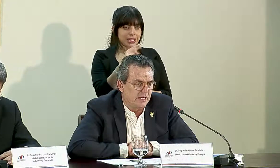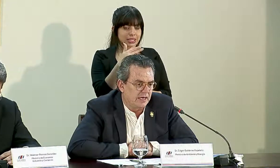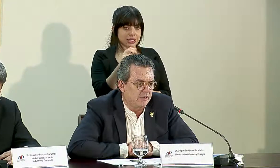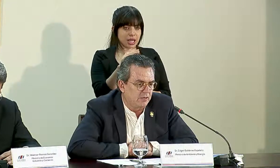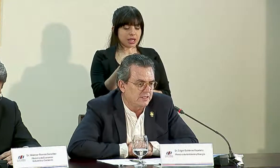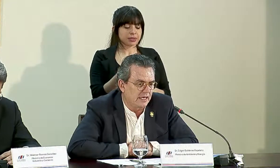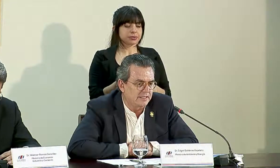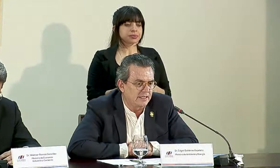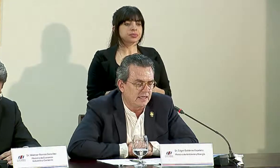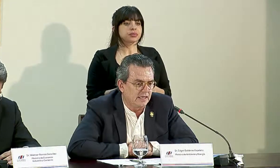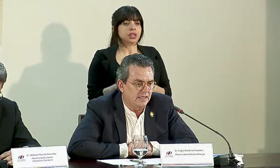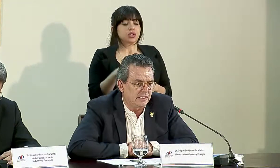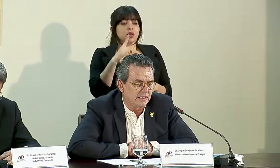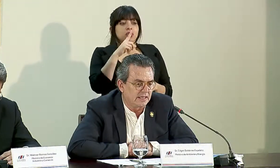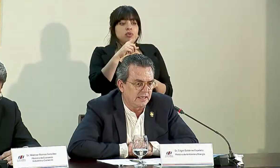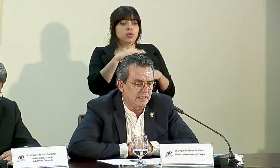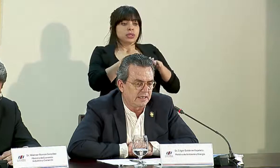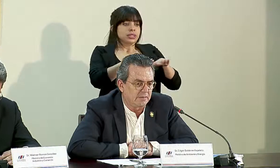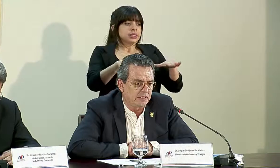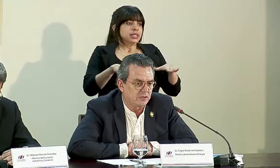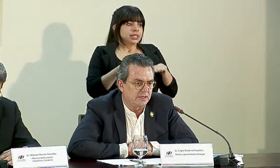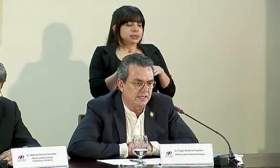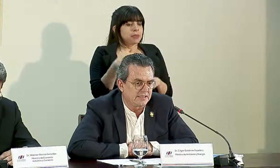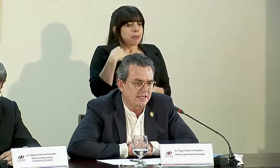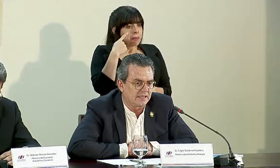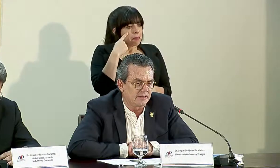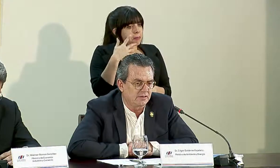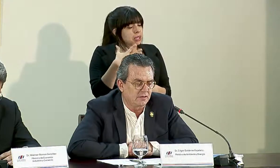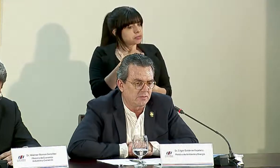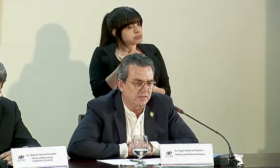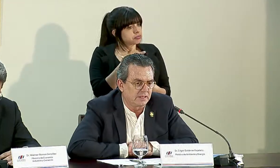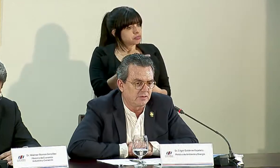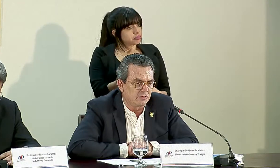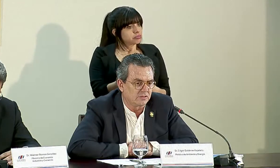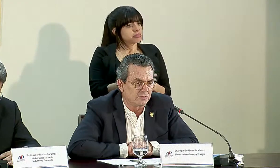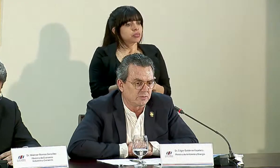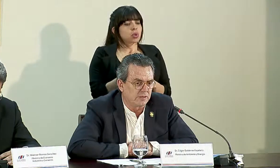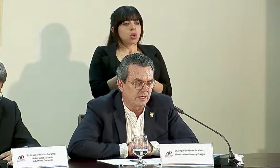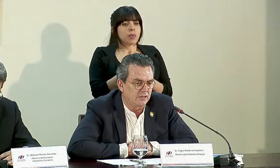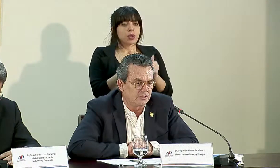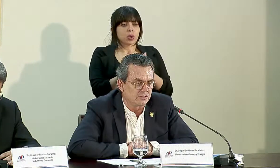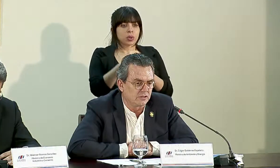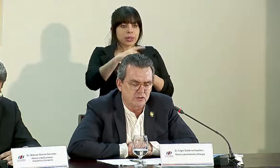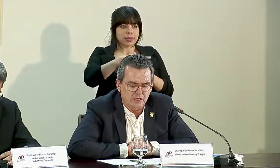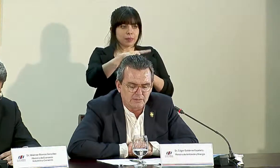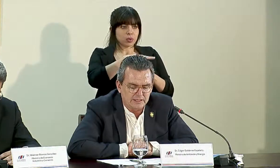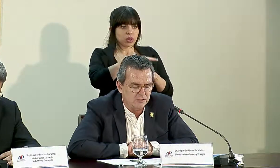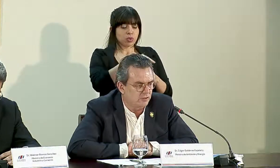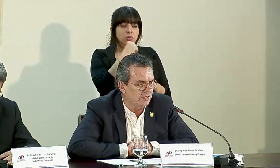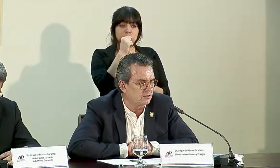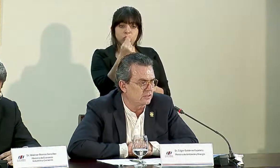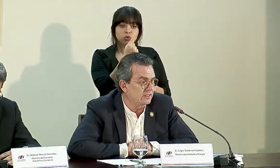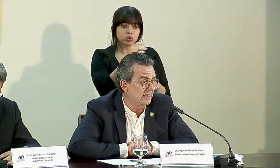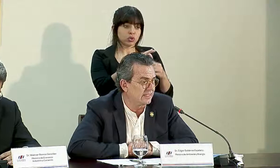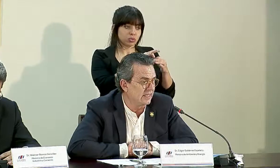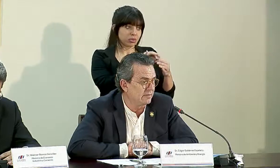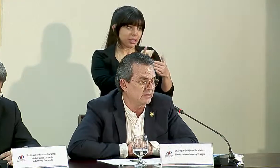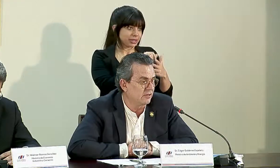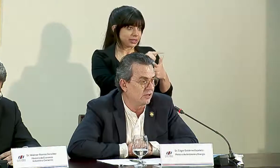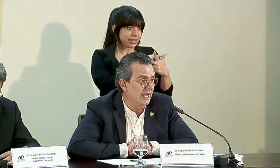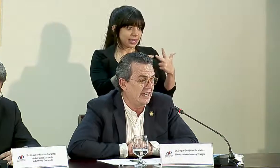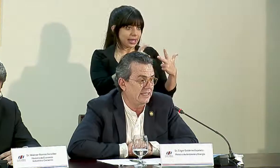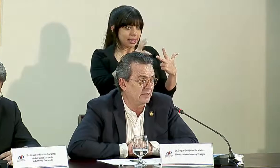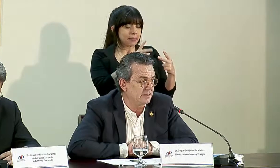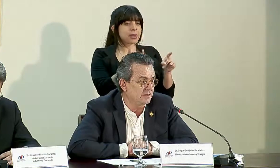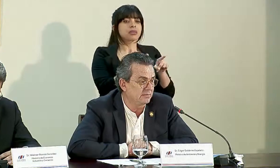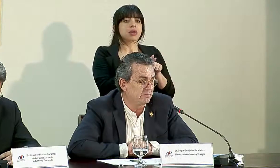Fue una instancia que me pareció interesante, donde compartí con los diputados no solamente sobre esos tres temas,